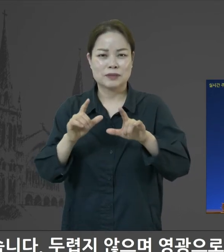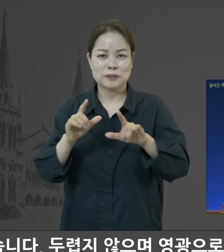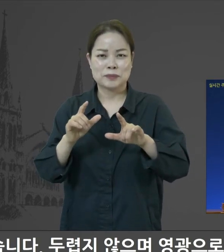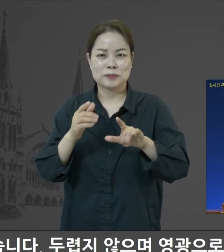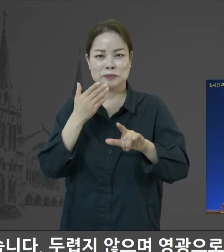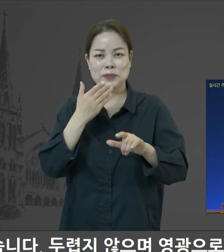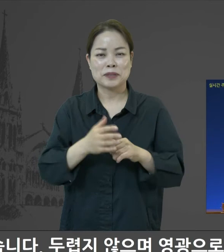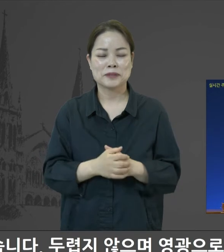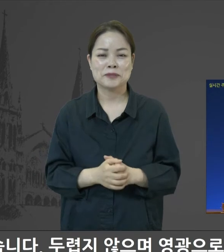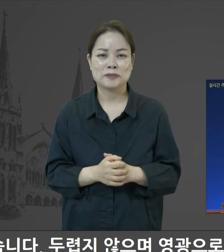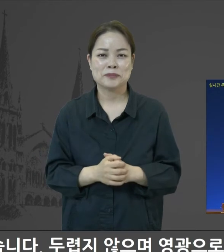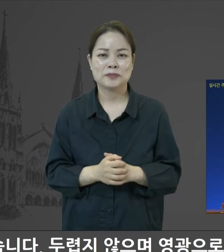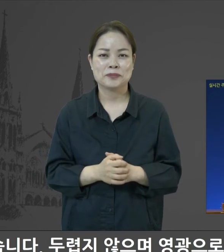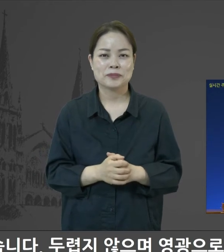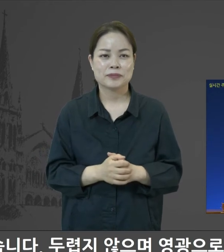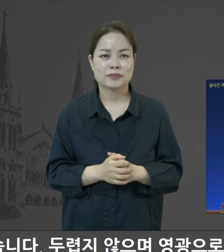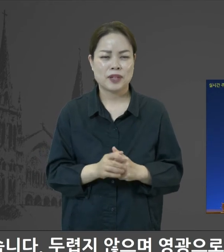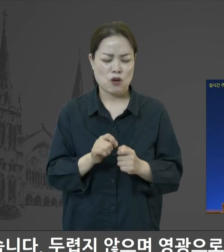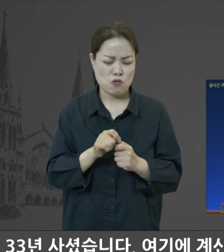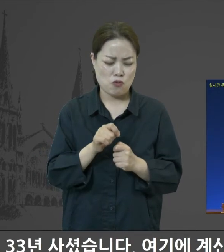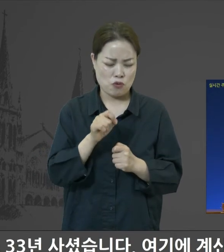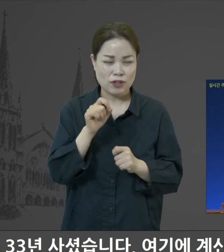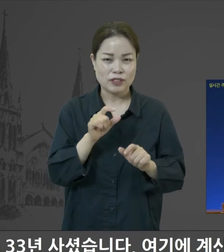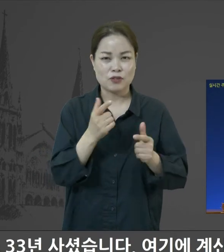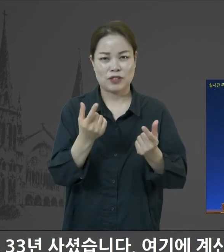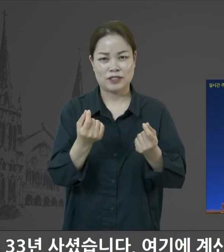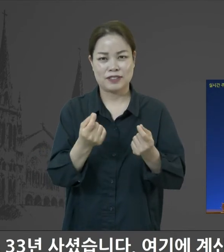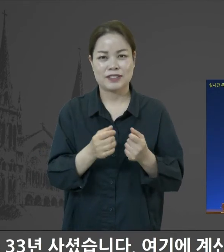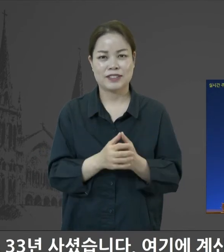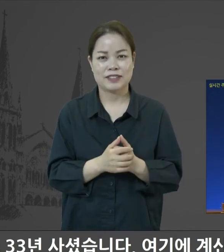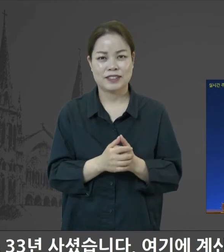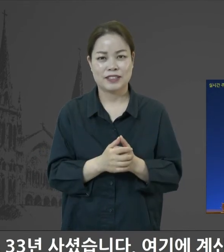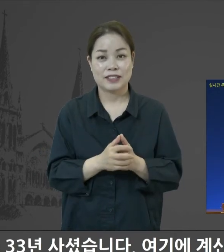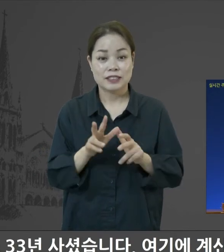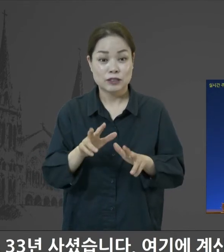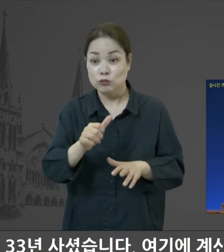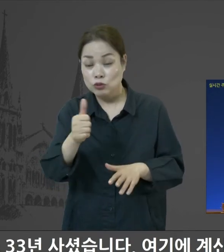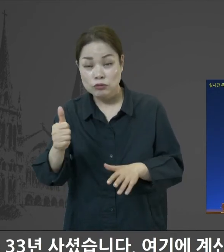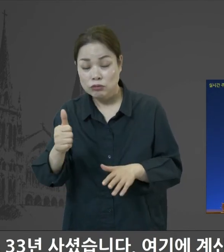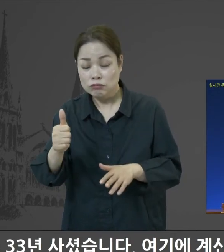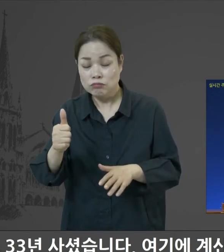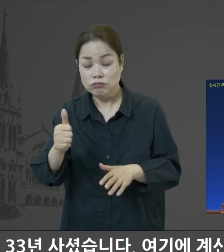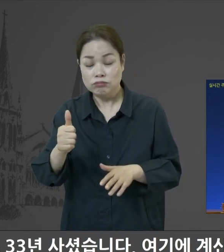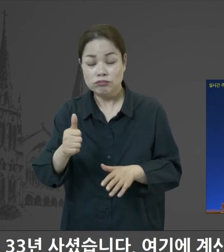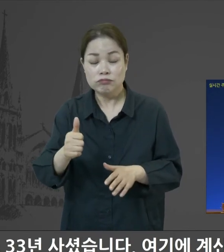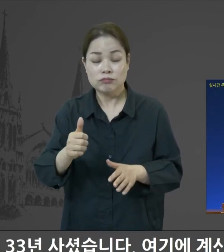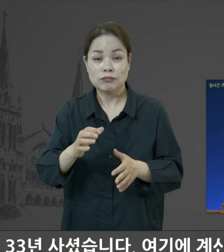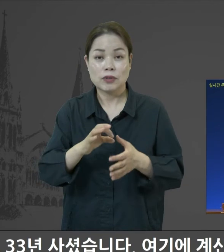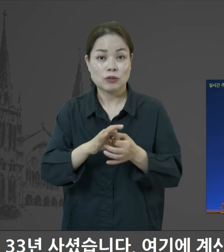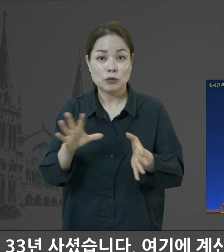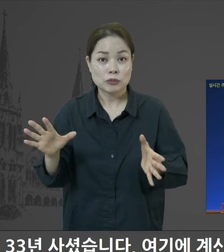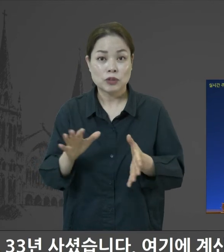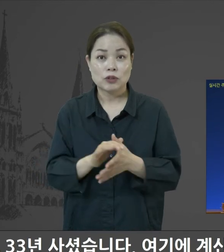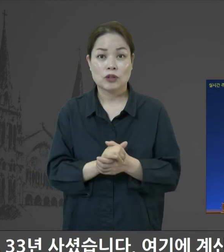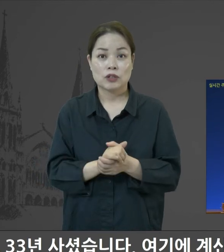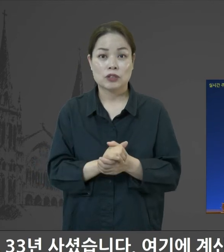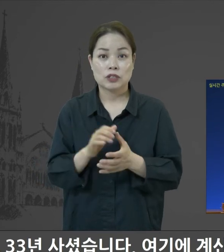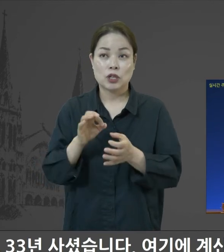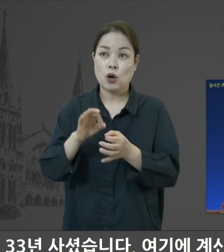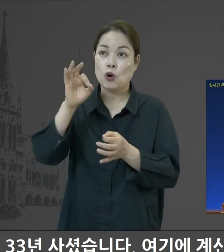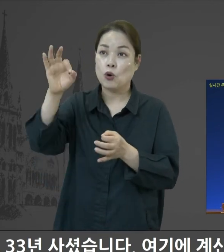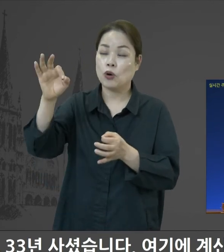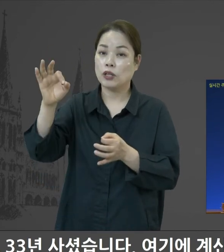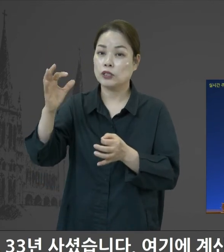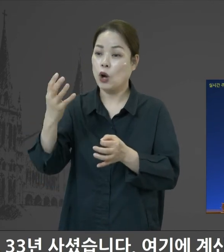것입니다. 장수한 것입니다. 지금 죽어도 우리는 여한이 없습니다. 그 거룩하고 존귀한 삶을